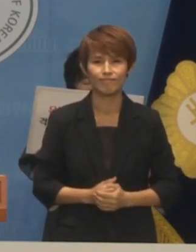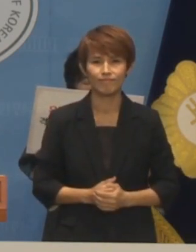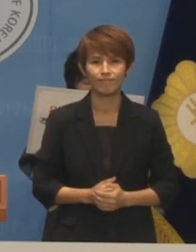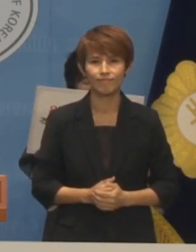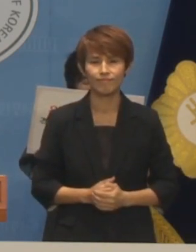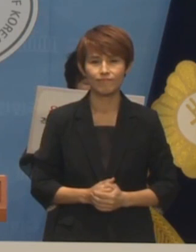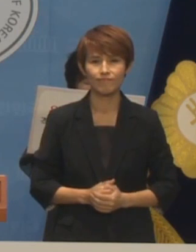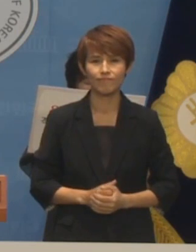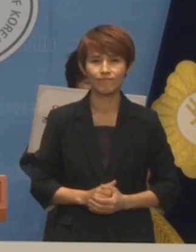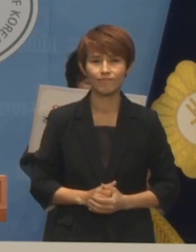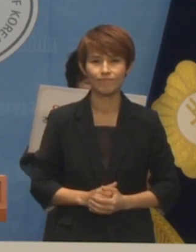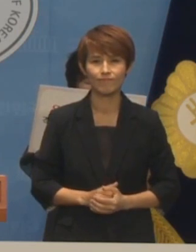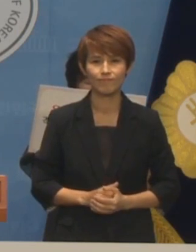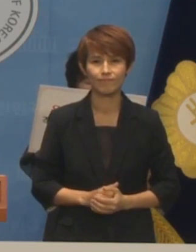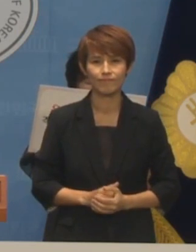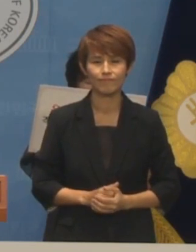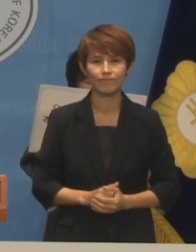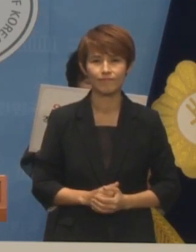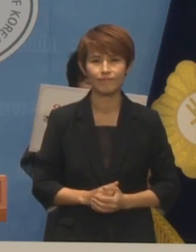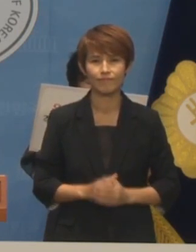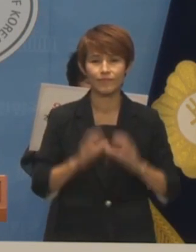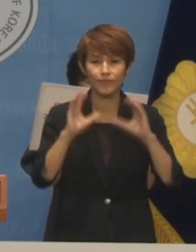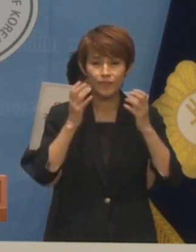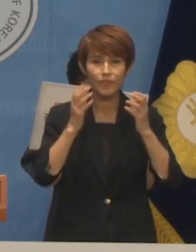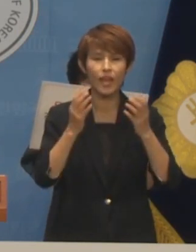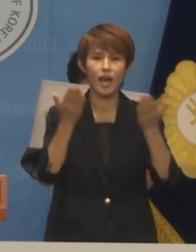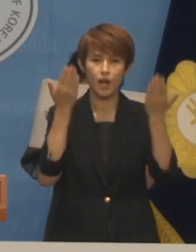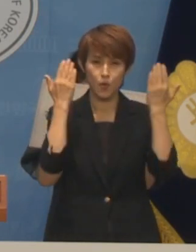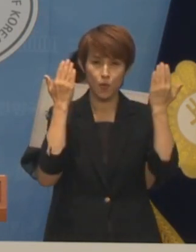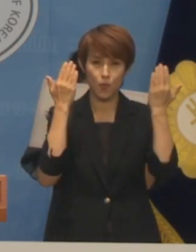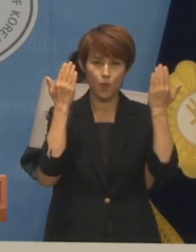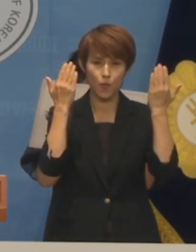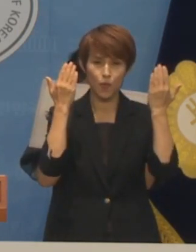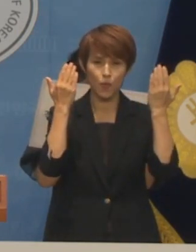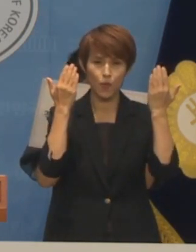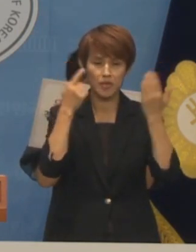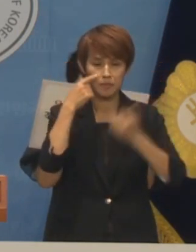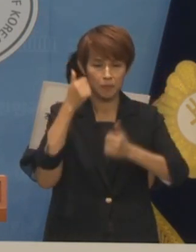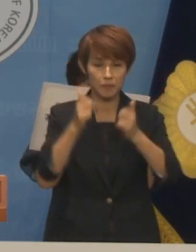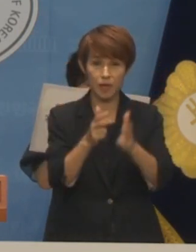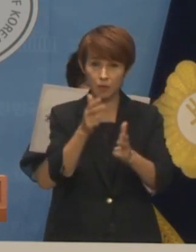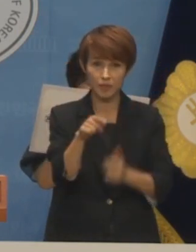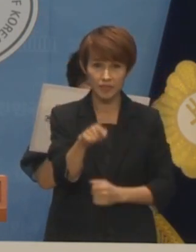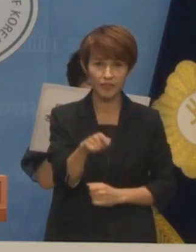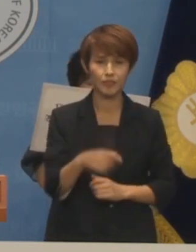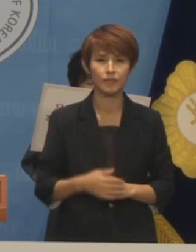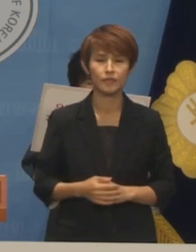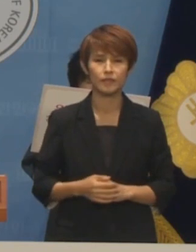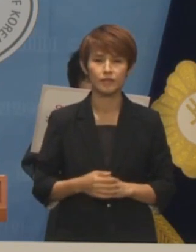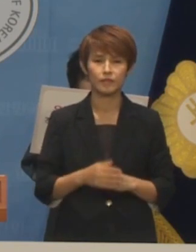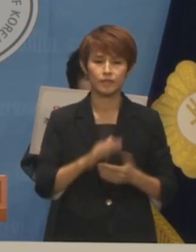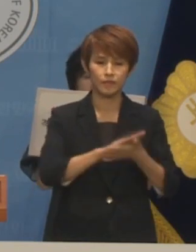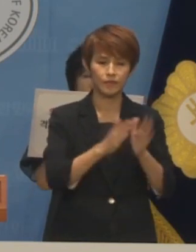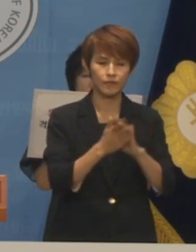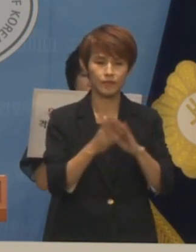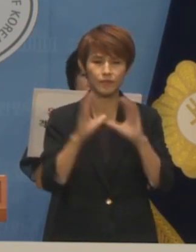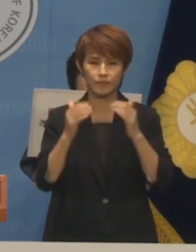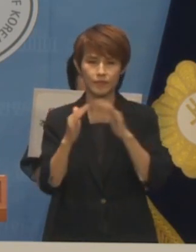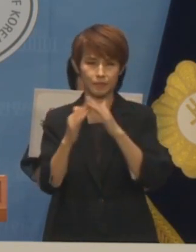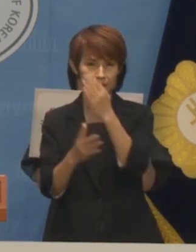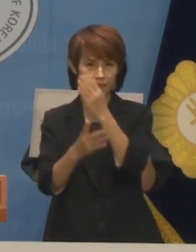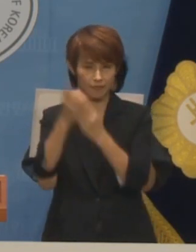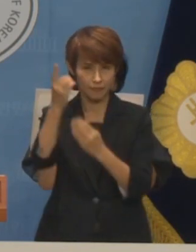요구한다. 가칭 영유아 학교 시범 사업은 유보 통합의